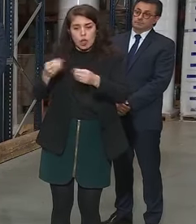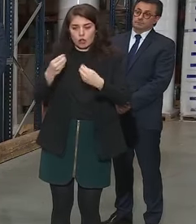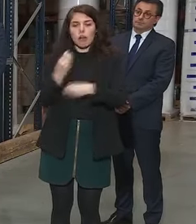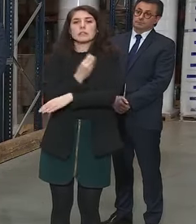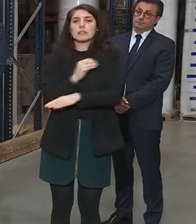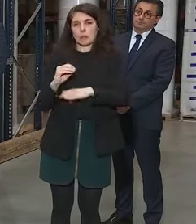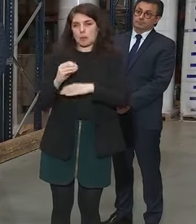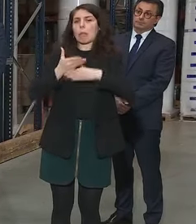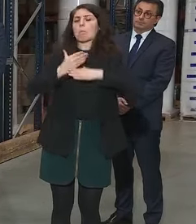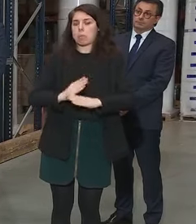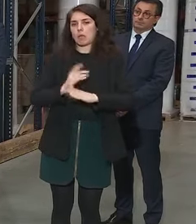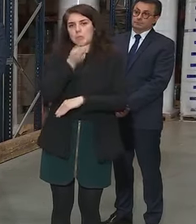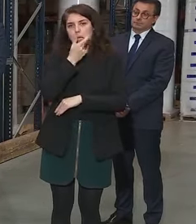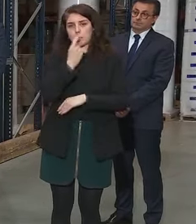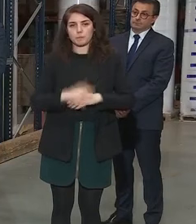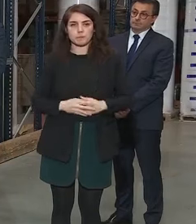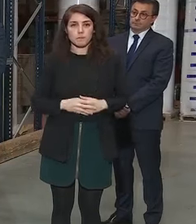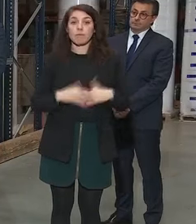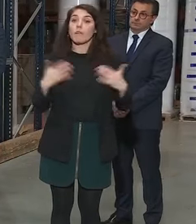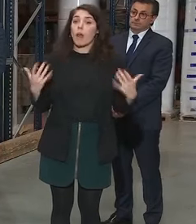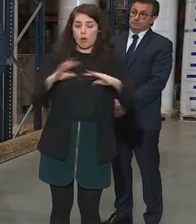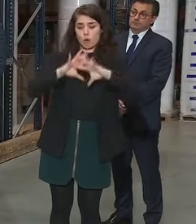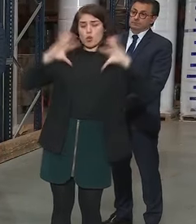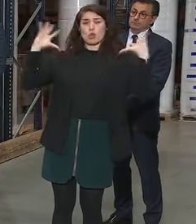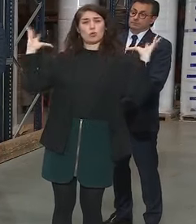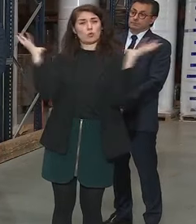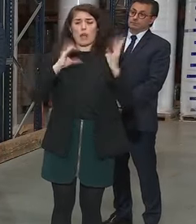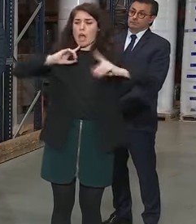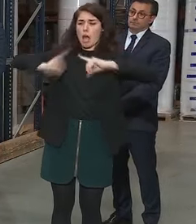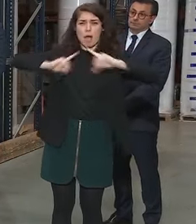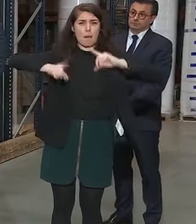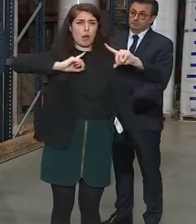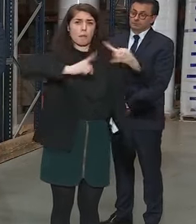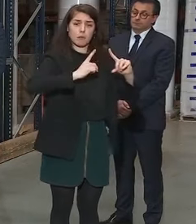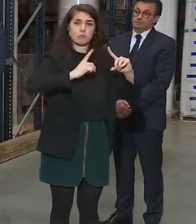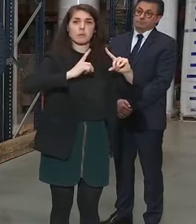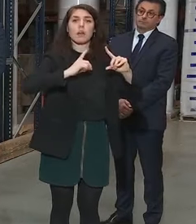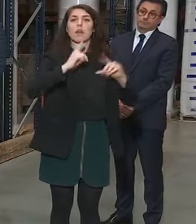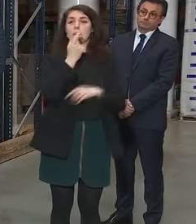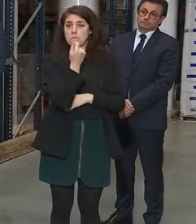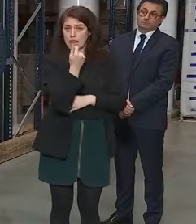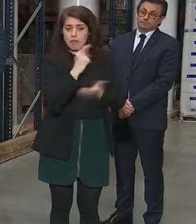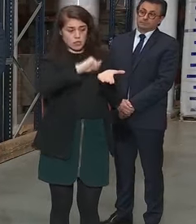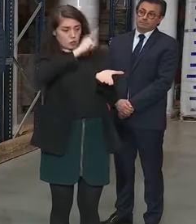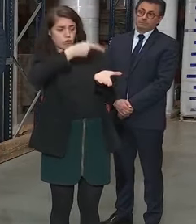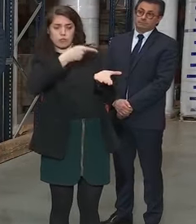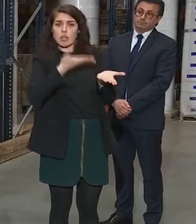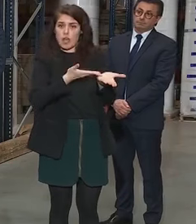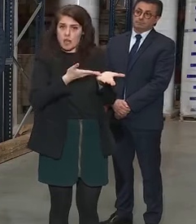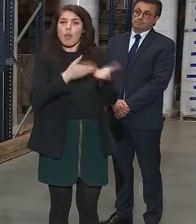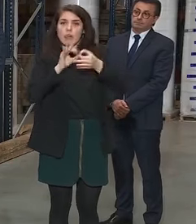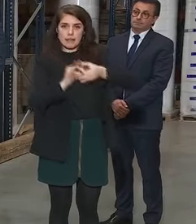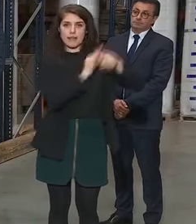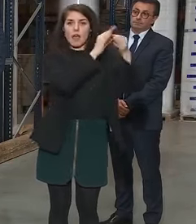ça, le gouvernement apporte une contribution et une dotation spécifique à Santé publique